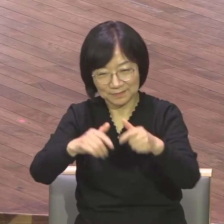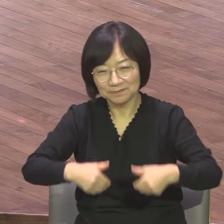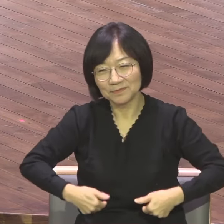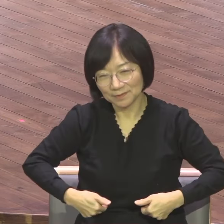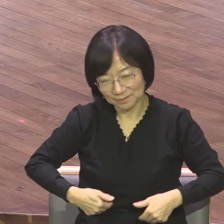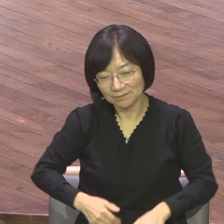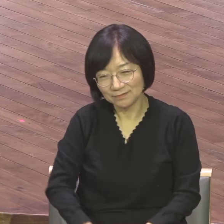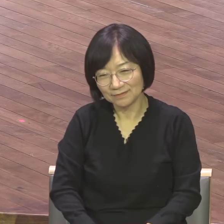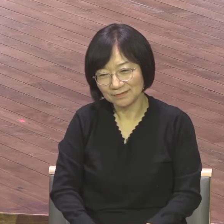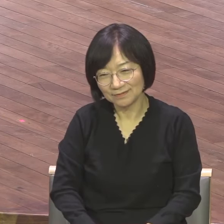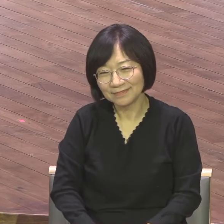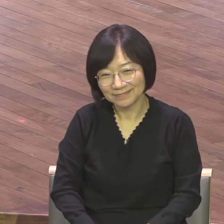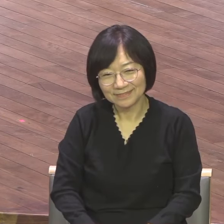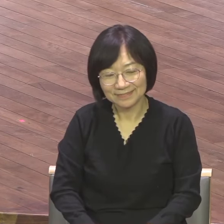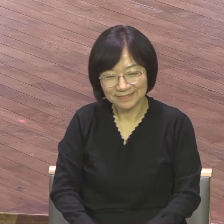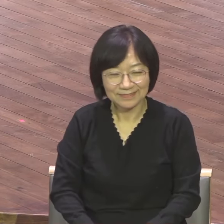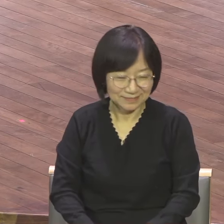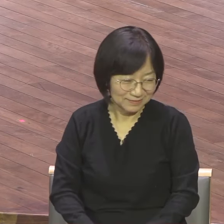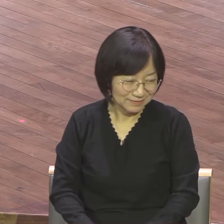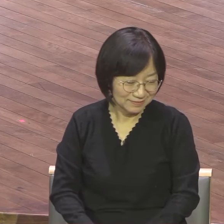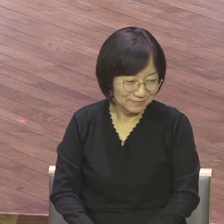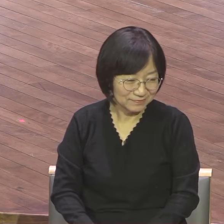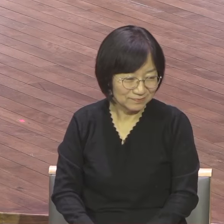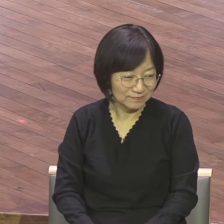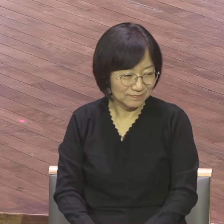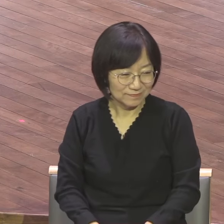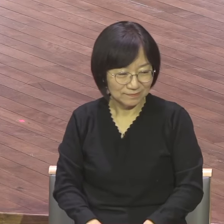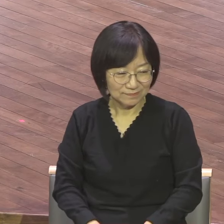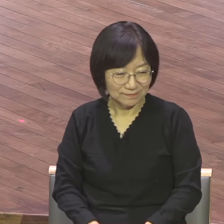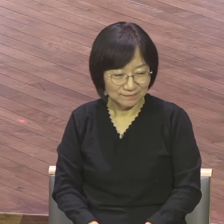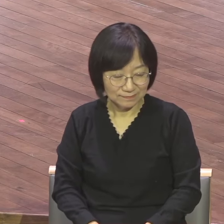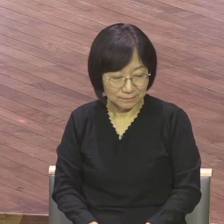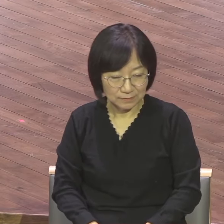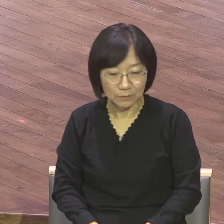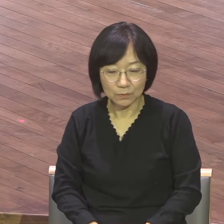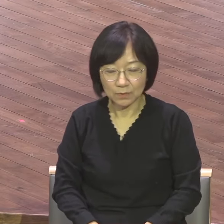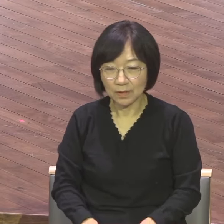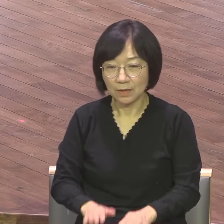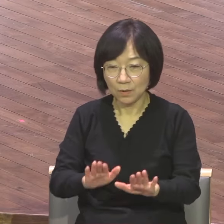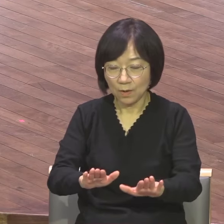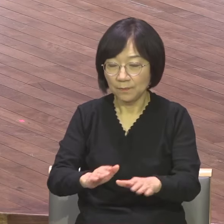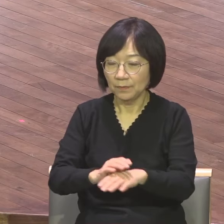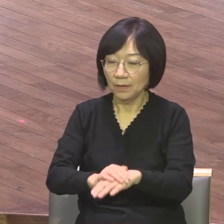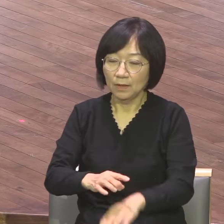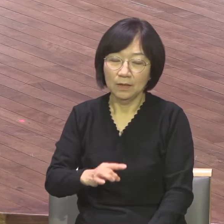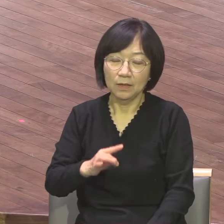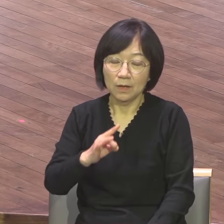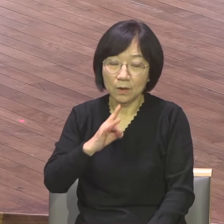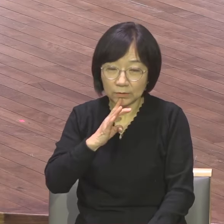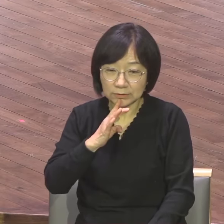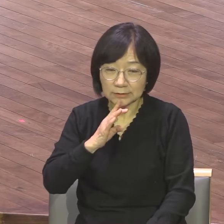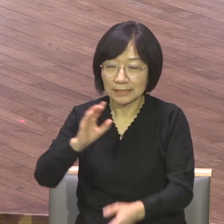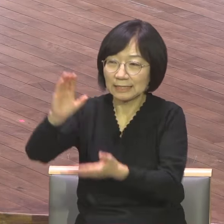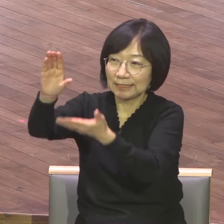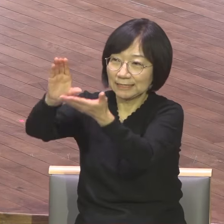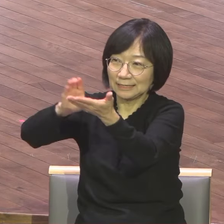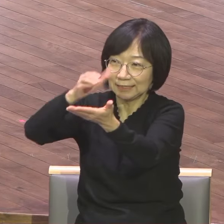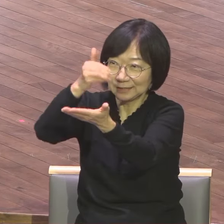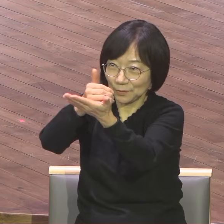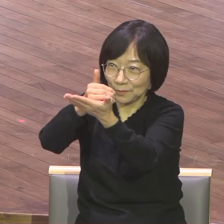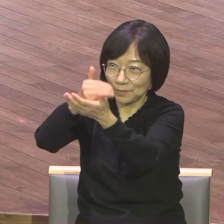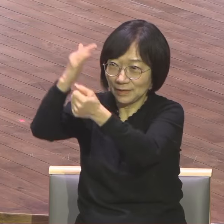말씀이 주도하는 삶의 핵심이 뭐예요? 바로 삼오직이에요. 오직 그리스도, 오직 하나님 나라, 오직